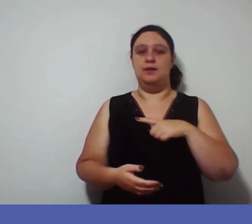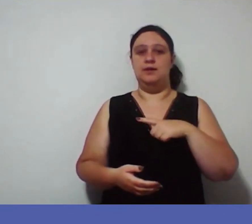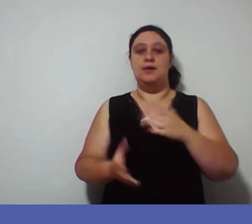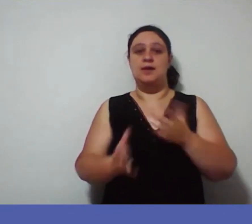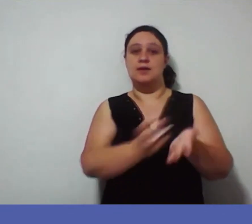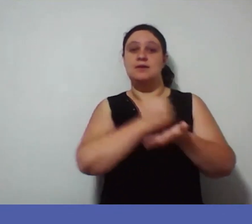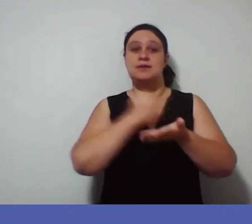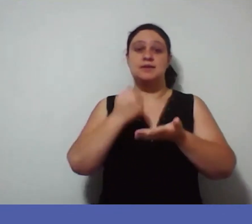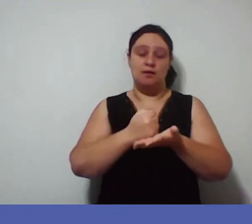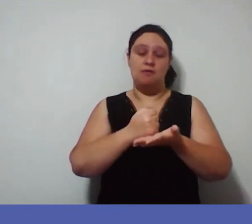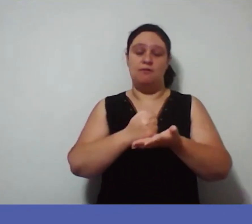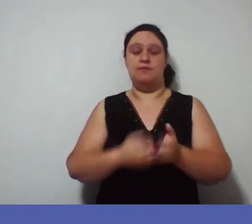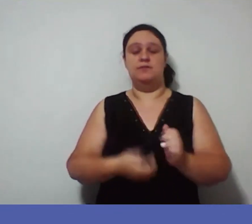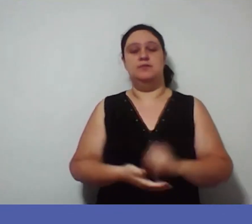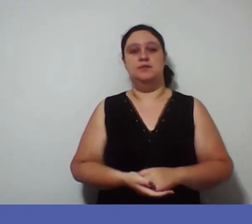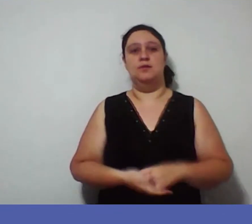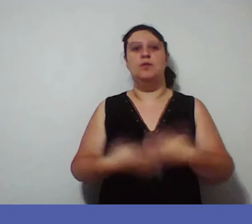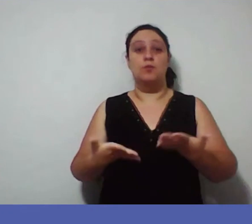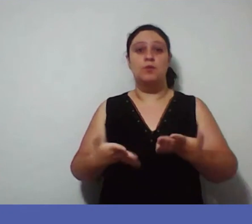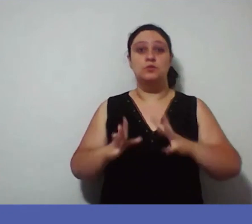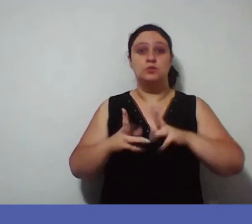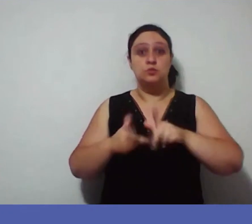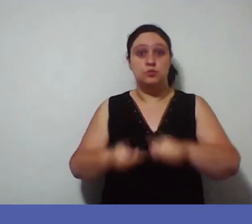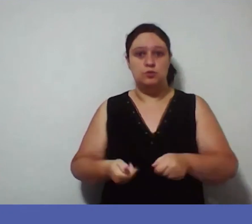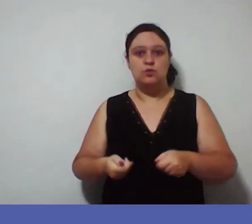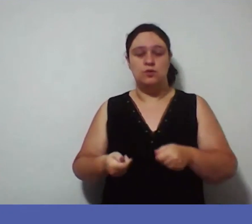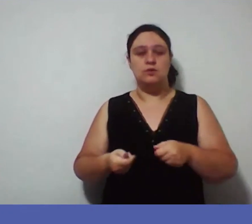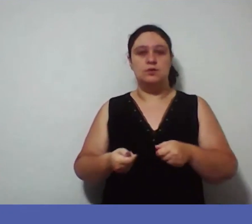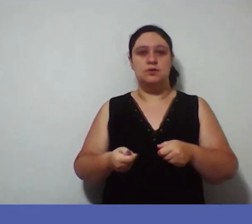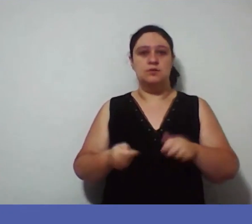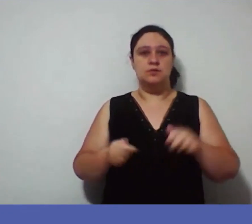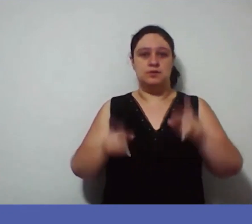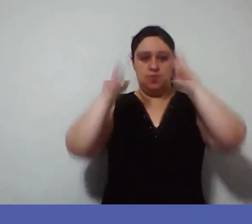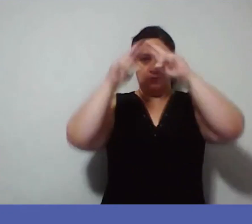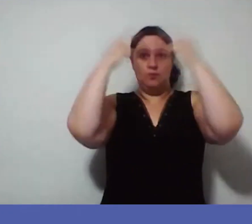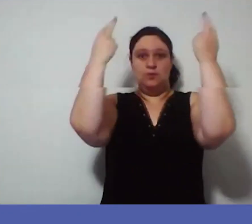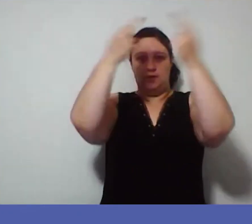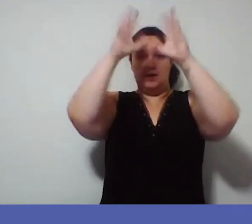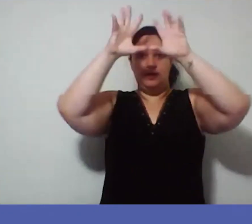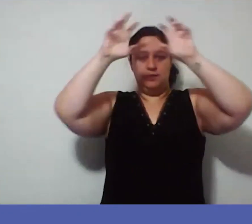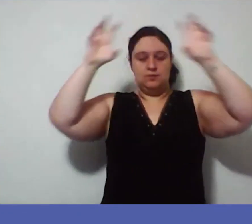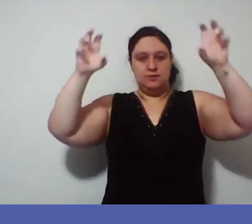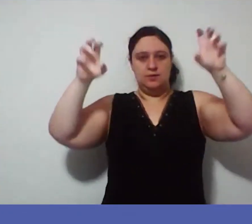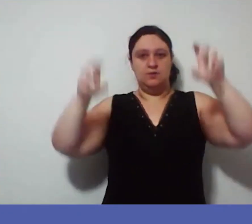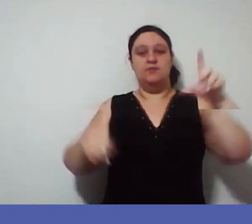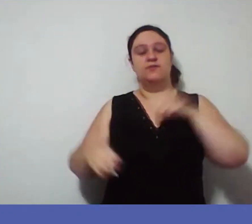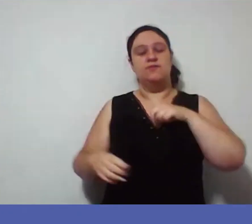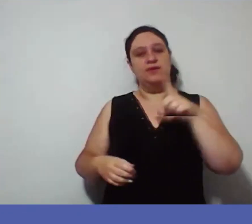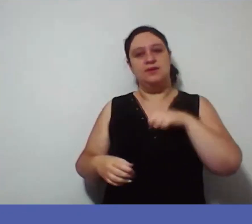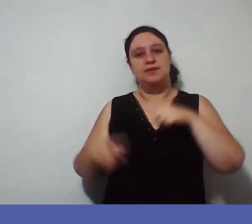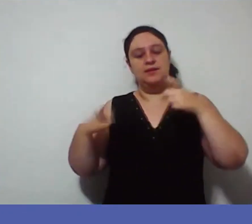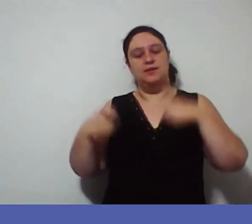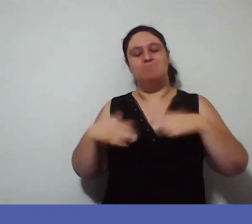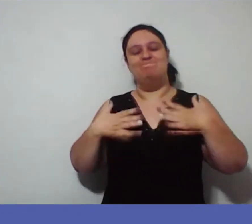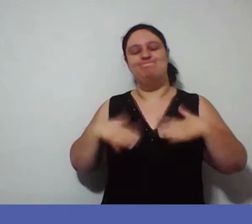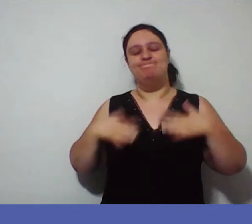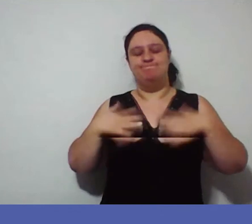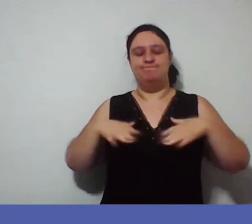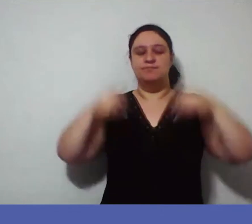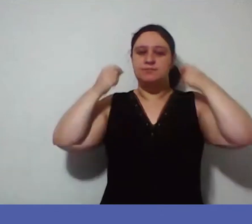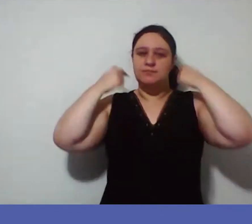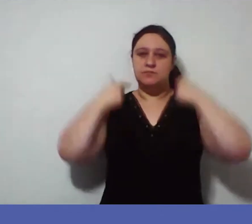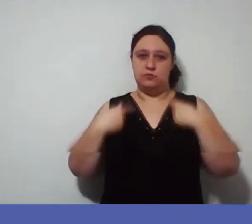as coisas. Então haverá tempo de refrigério para os judeus, que os remanescentes serão salvos. E